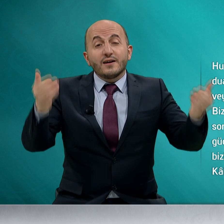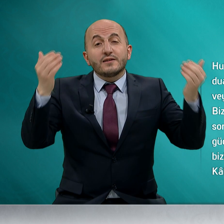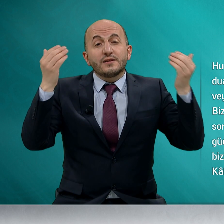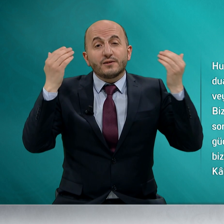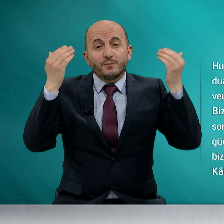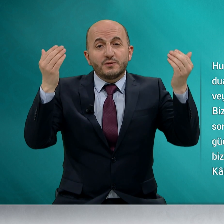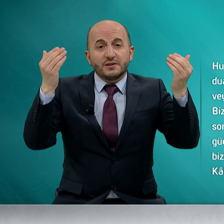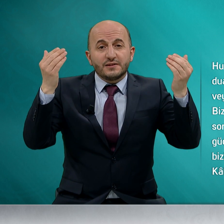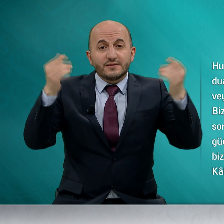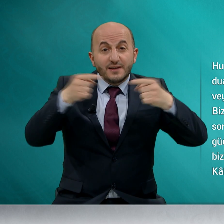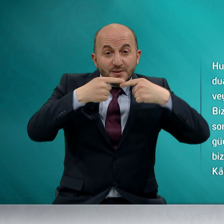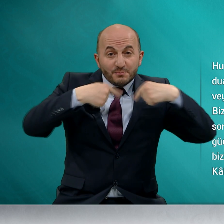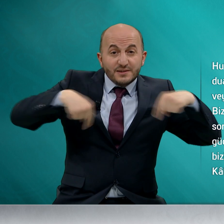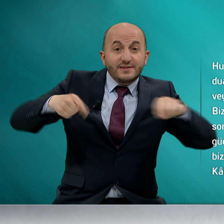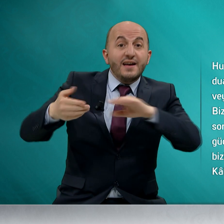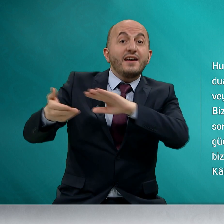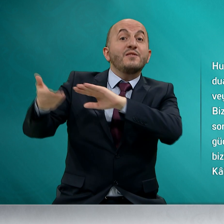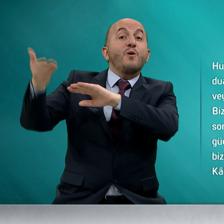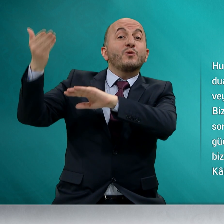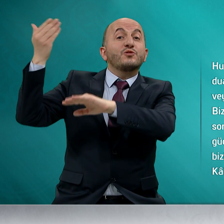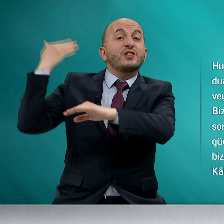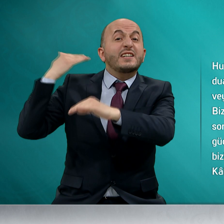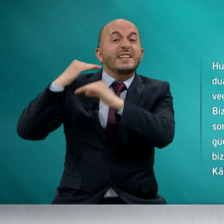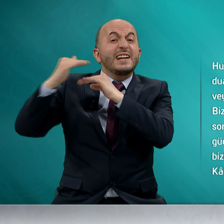Ey Rabbimiz, bizden öncekilere